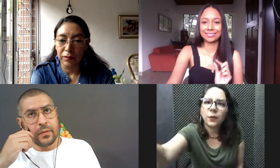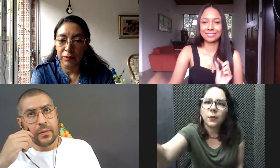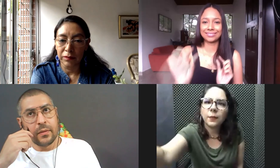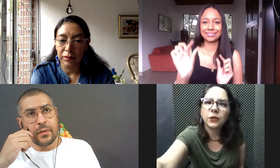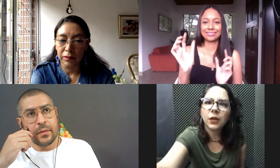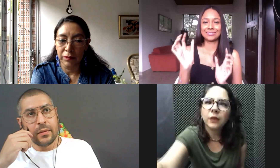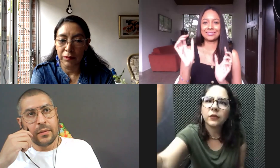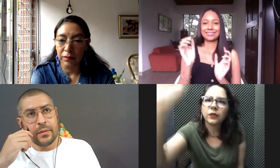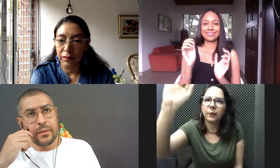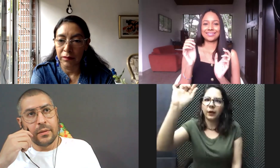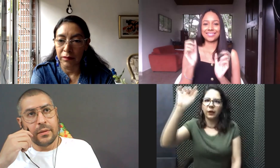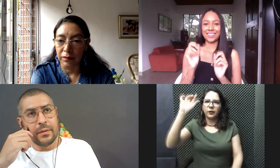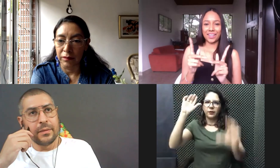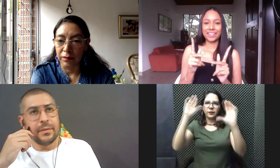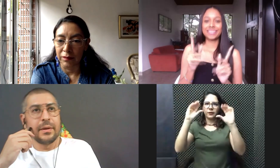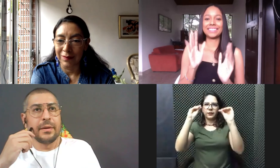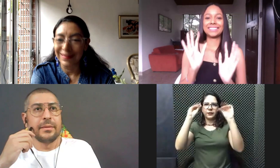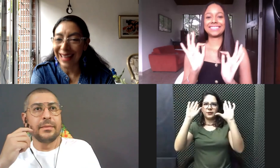Ay, un momento que